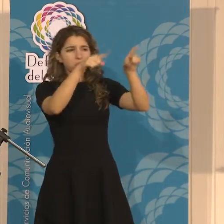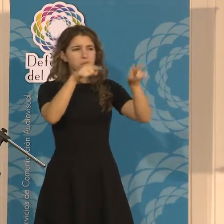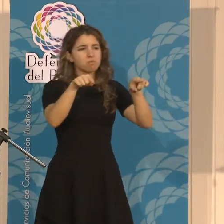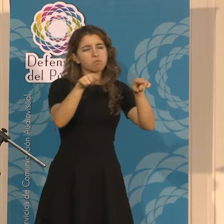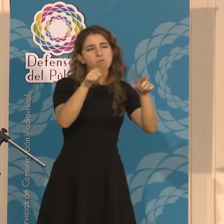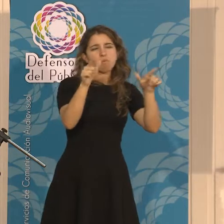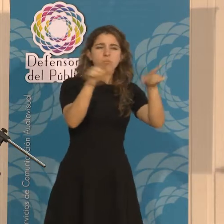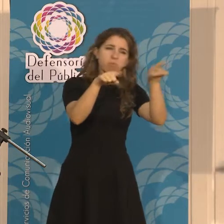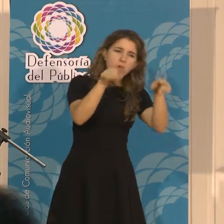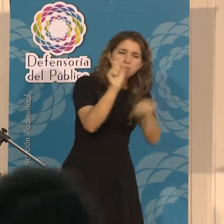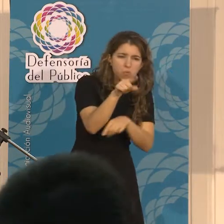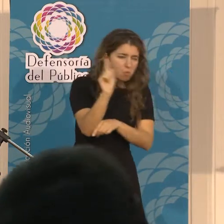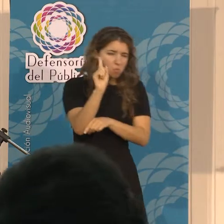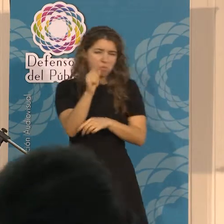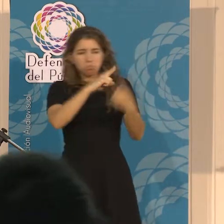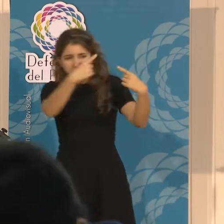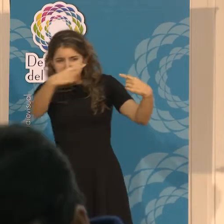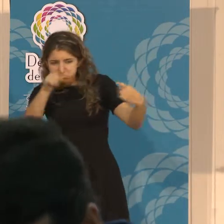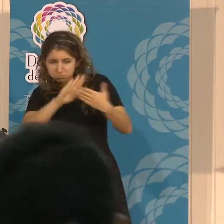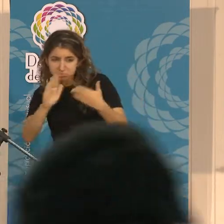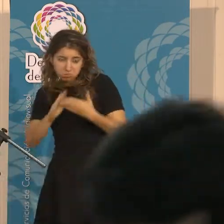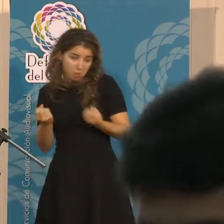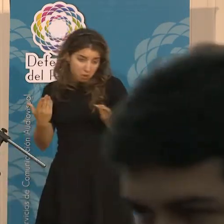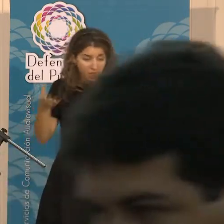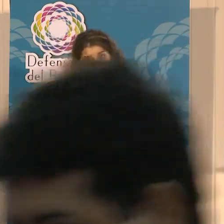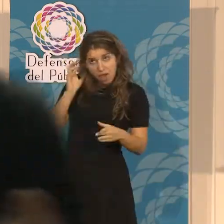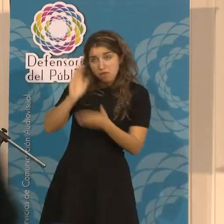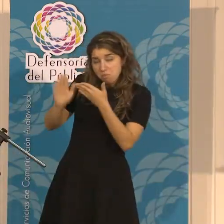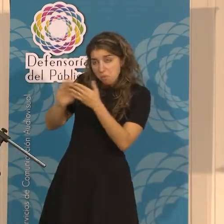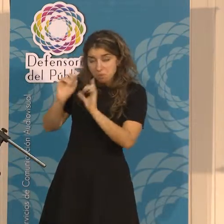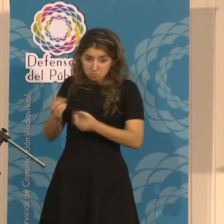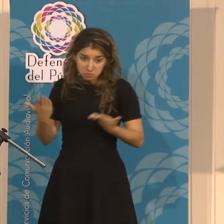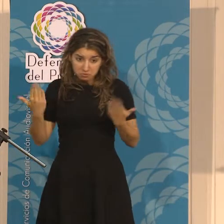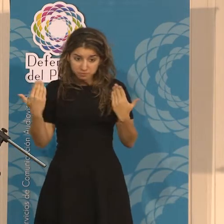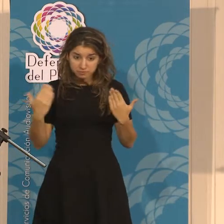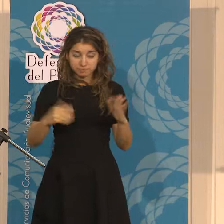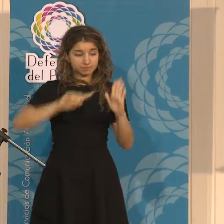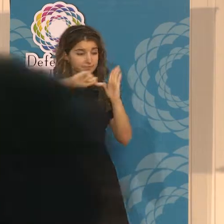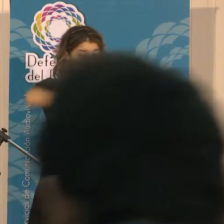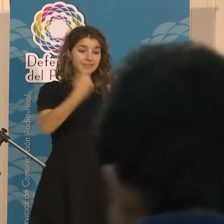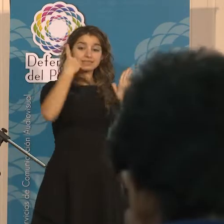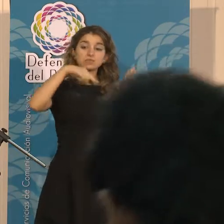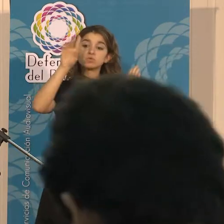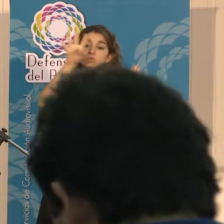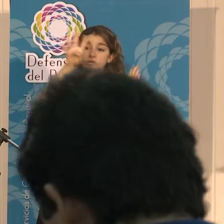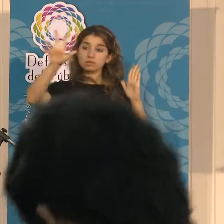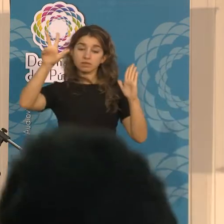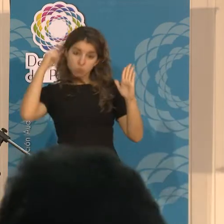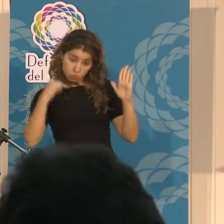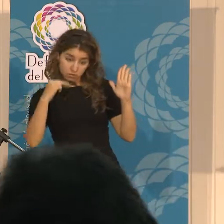monótona la escucha los otros dos artículos en los que me detendré son el 149 y el 150